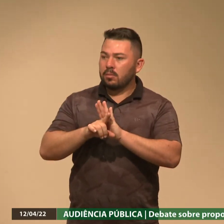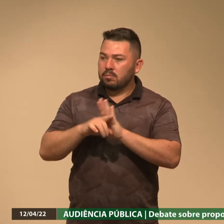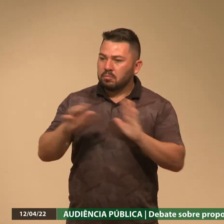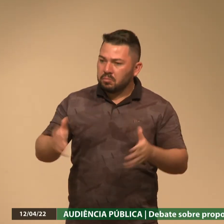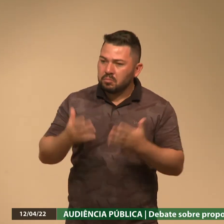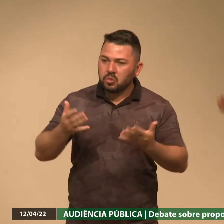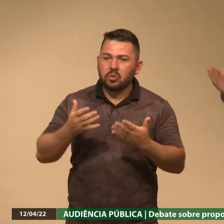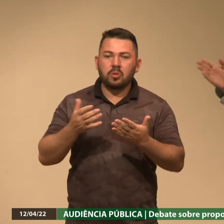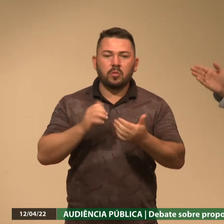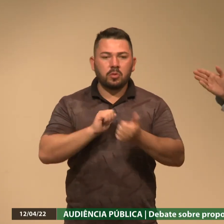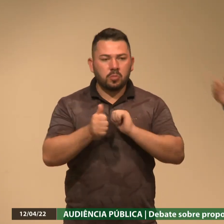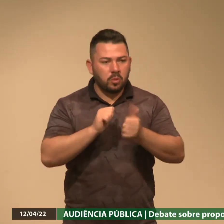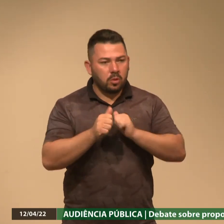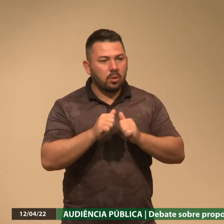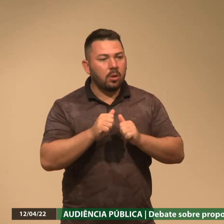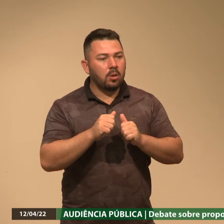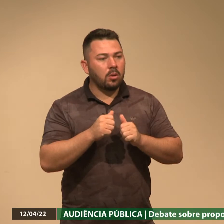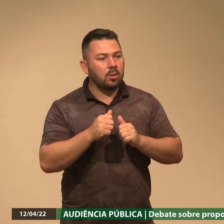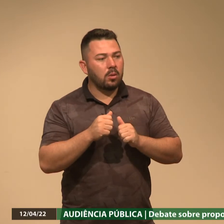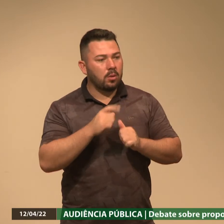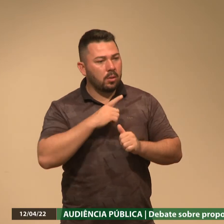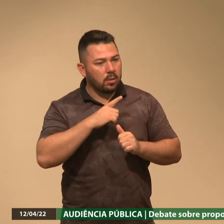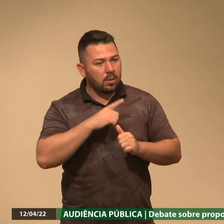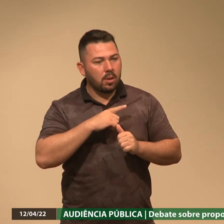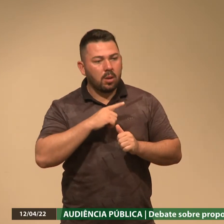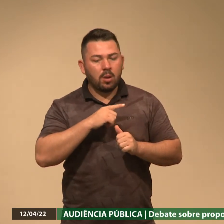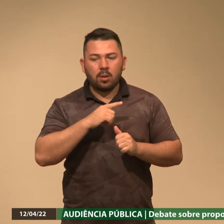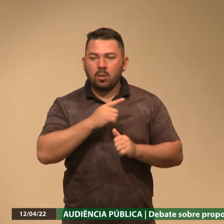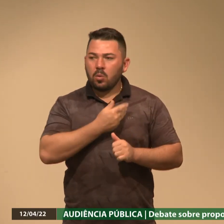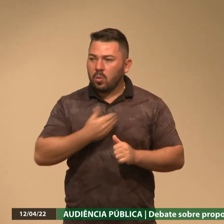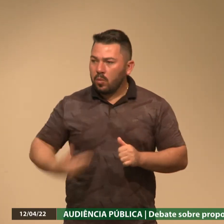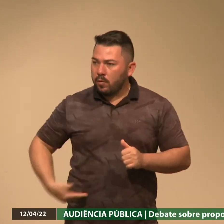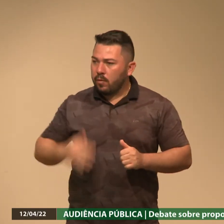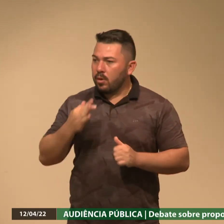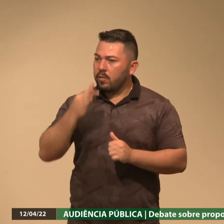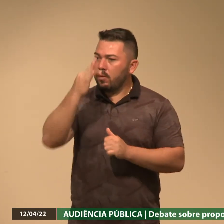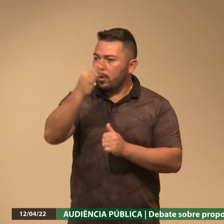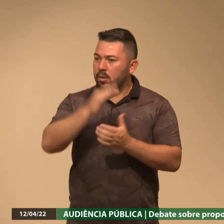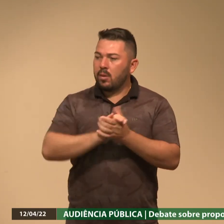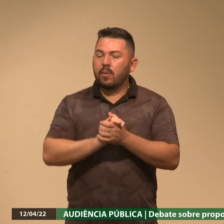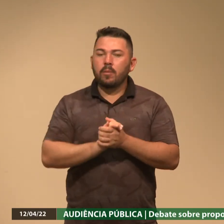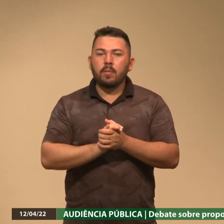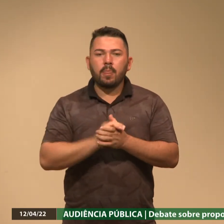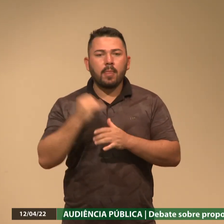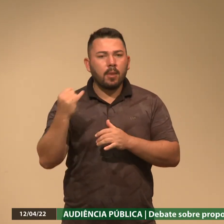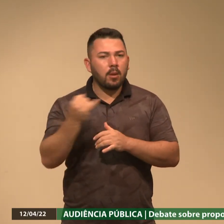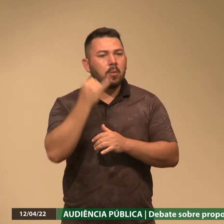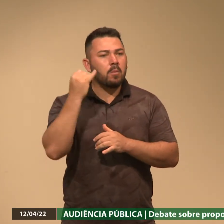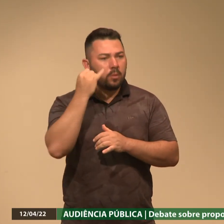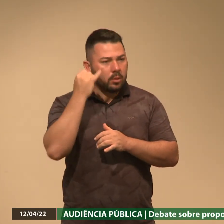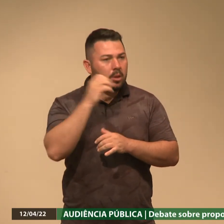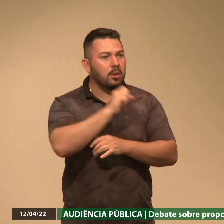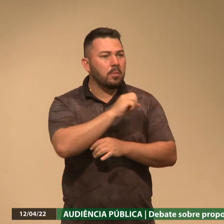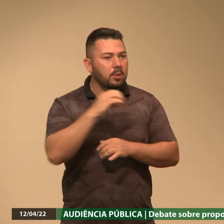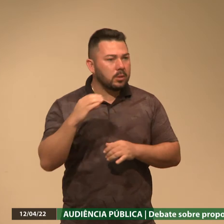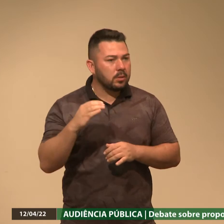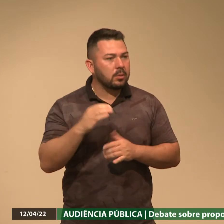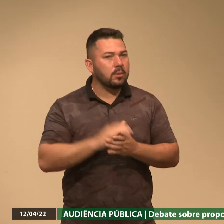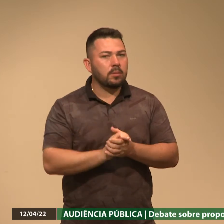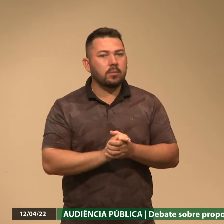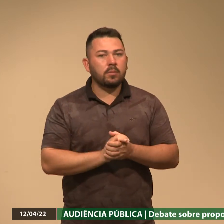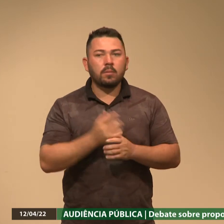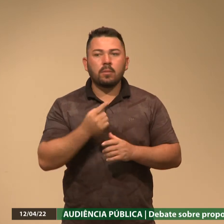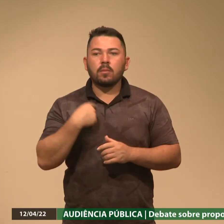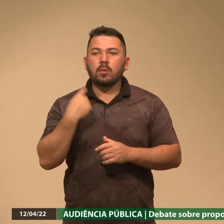a qual temos no governo federal e ela vai ser importante para Santa Catarina